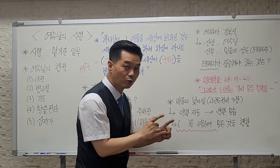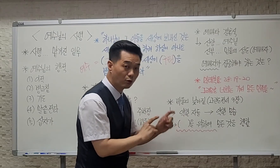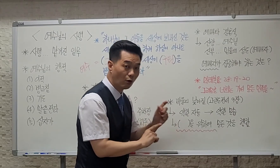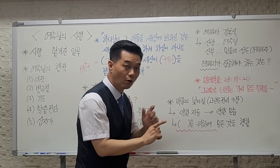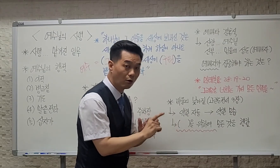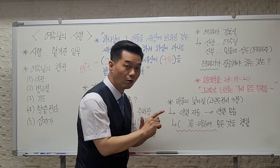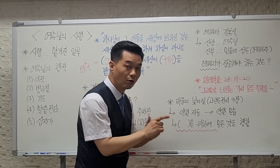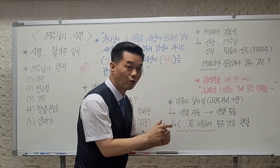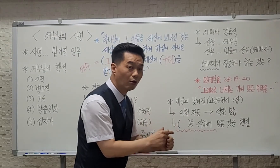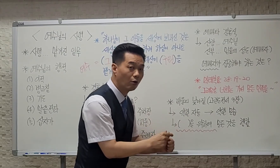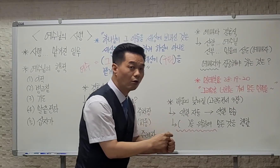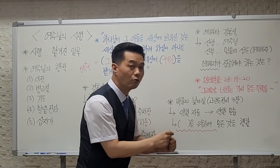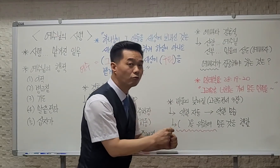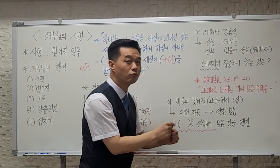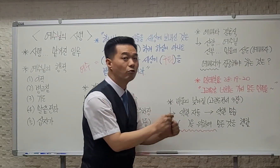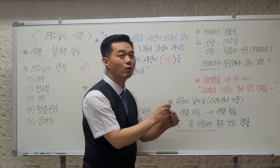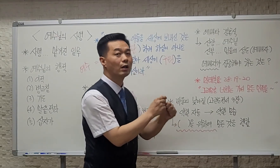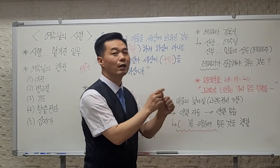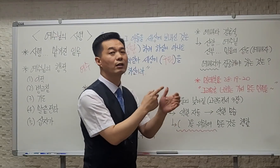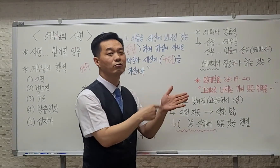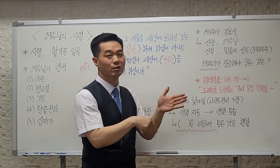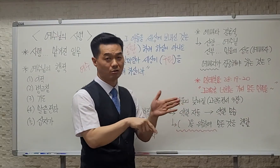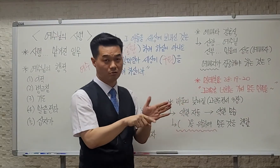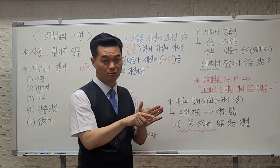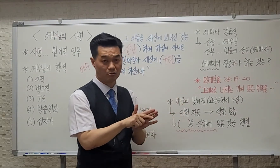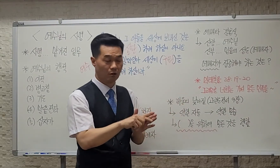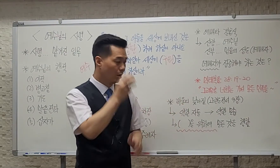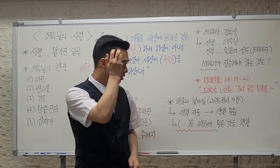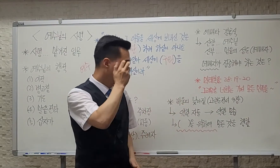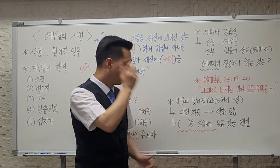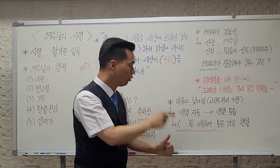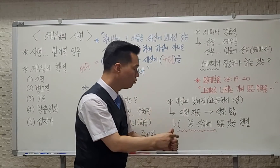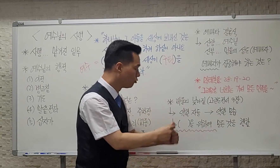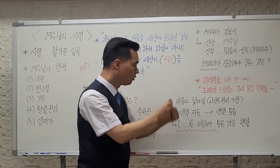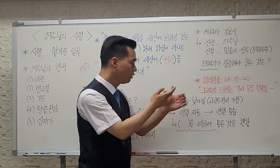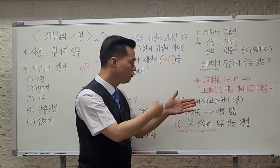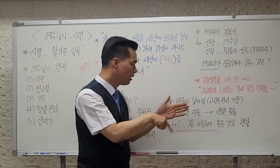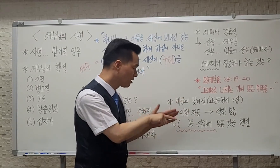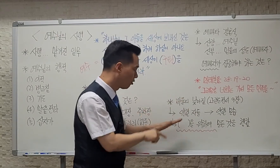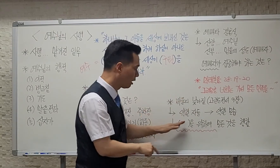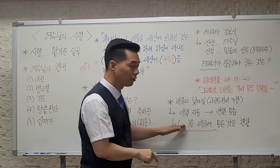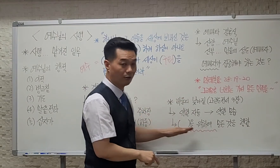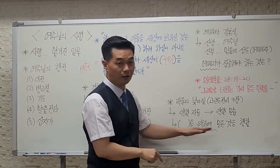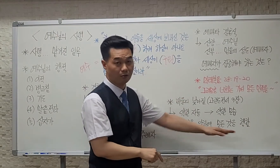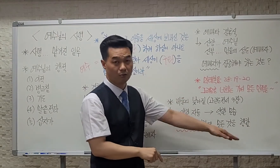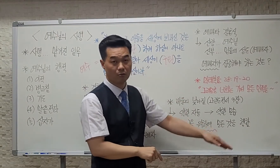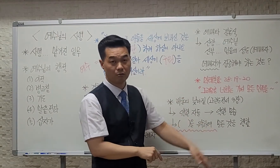더 구원하게 하기 위해서, 그 영혼 구원을 위해서라고 나와요.